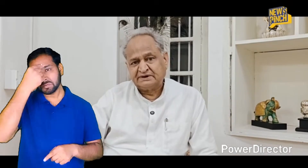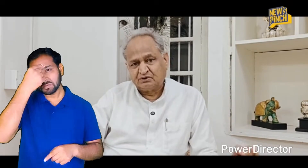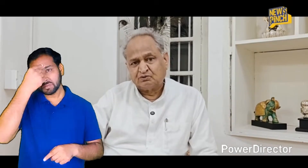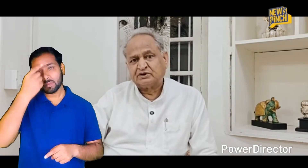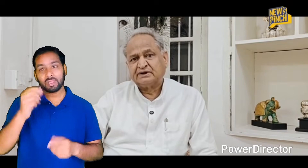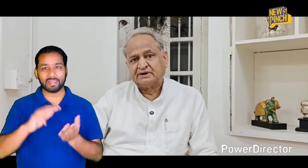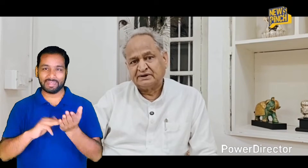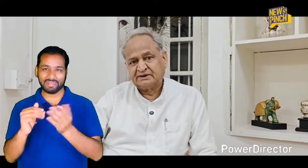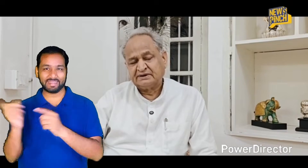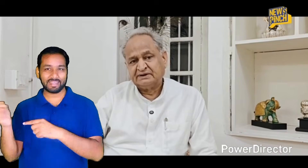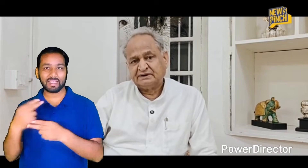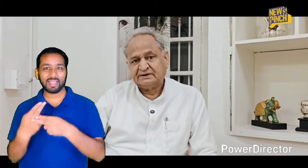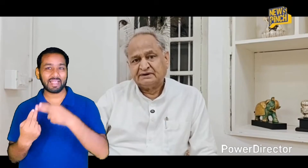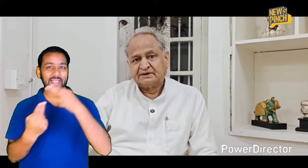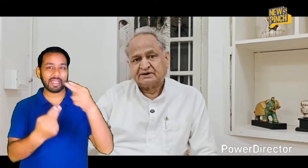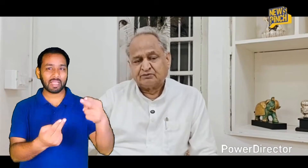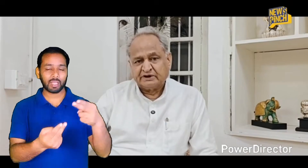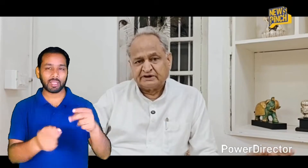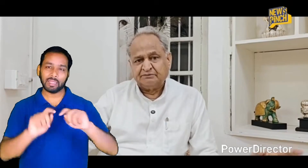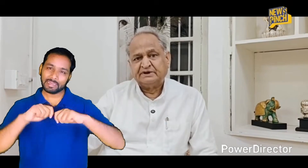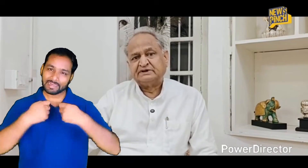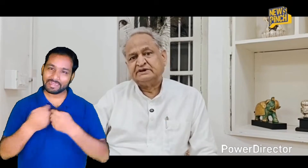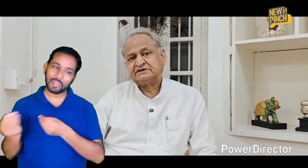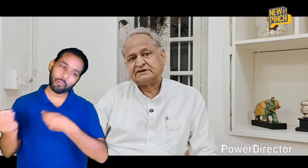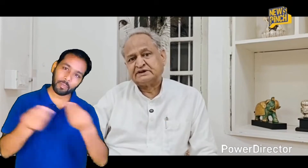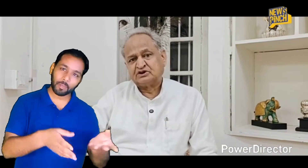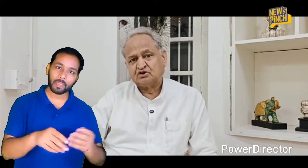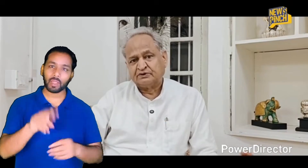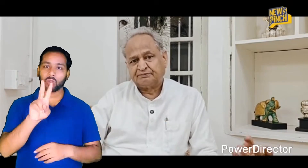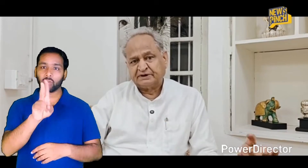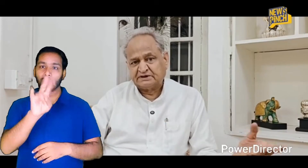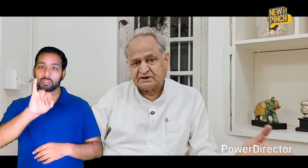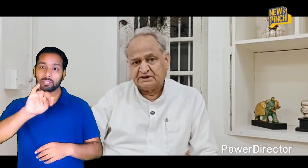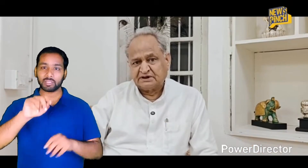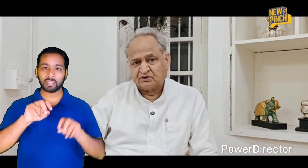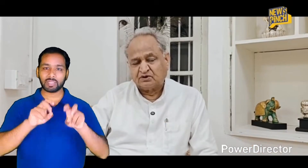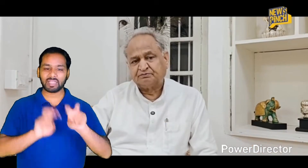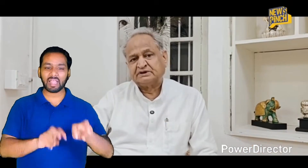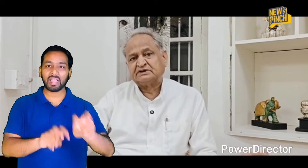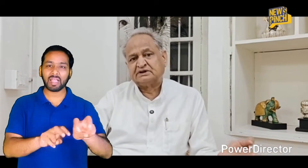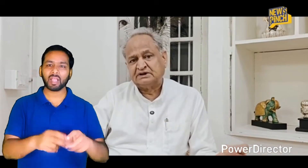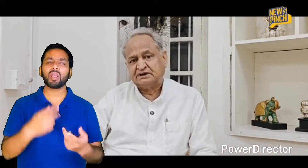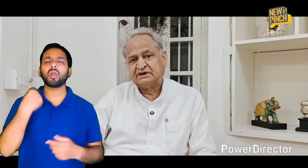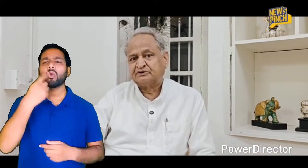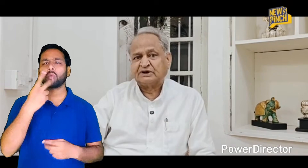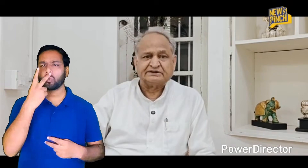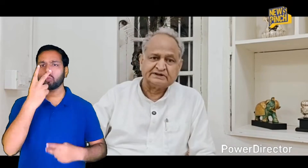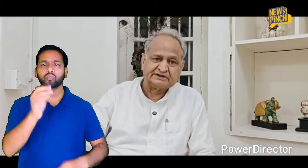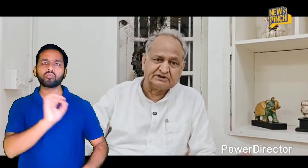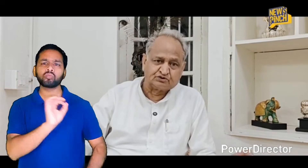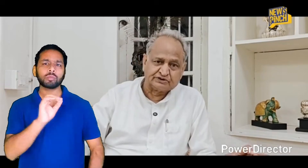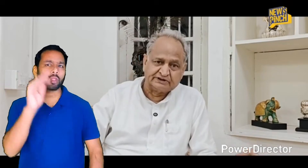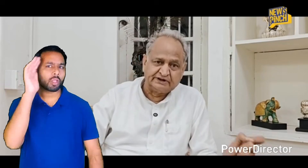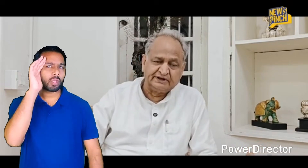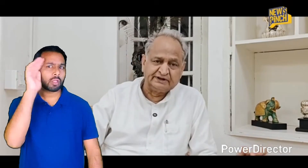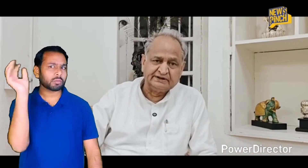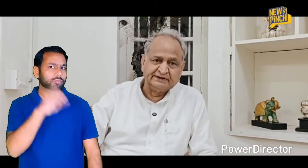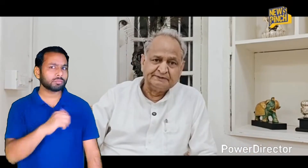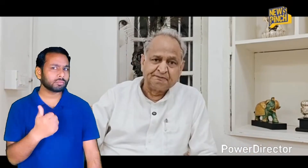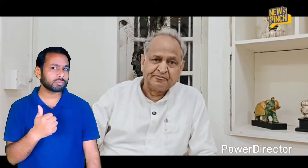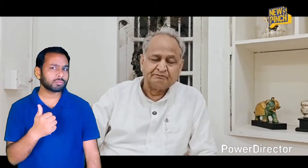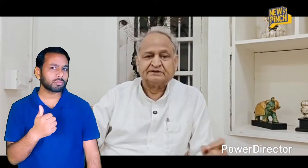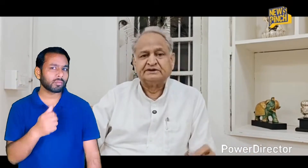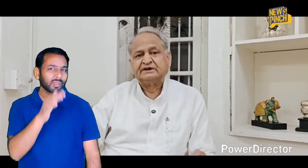से मंत्री जो बोल रहे हैं कि उन्हें टीम भेज दी, 27 किलोमीटर पैदल चल लिए। कौन पैदल चल लिए? हमें तो आज तक किसी ने सोचा दी